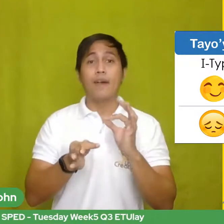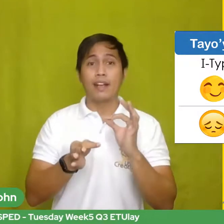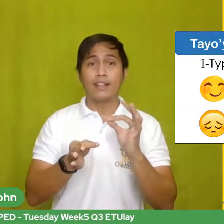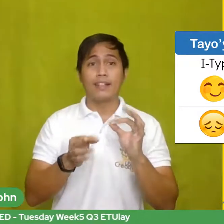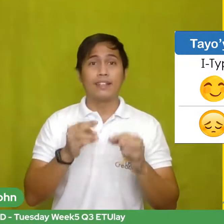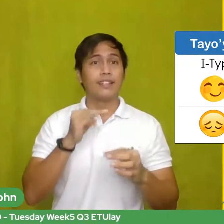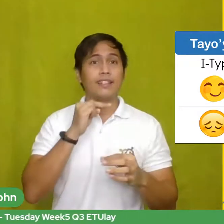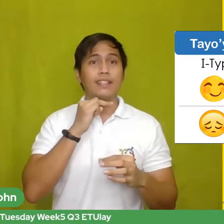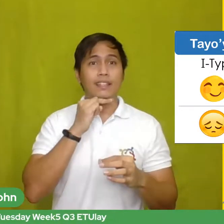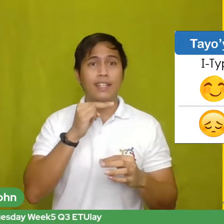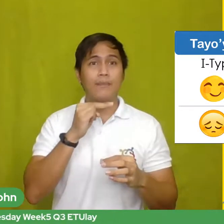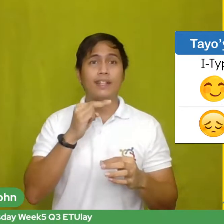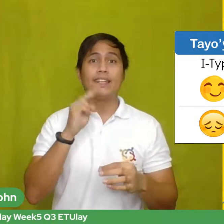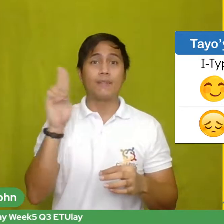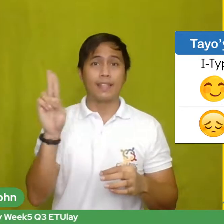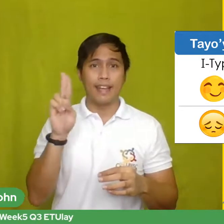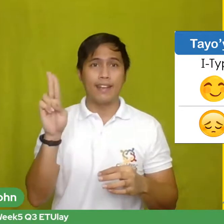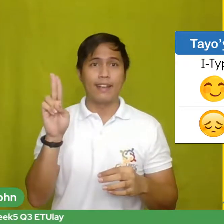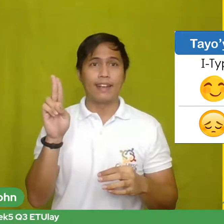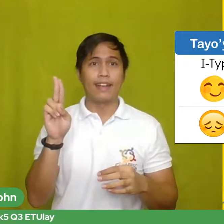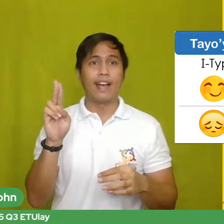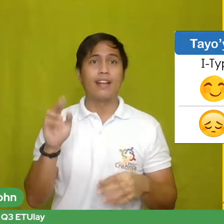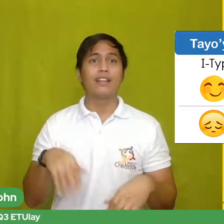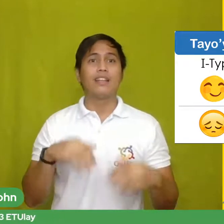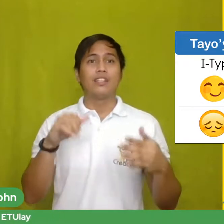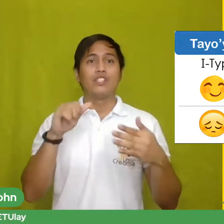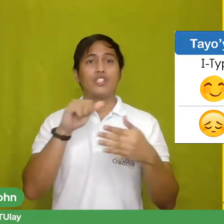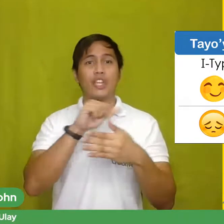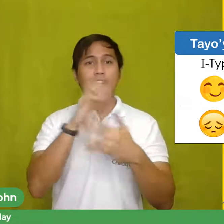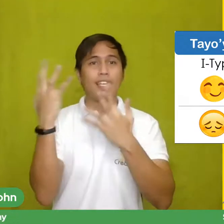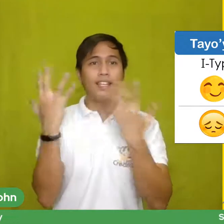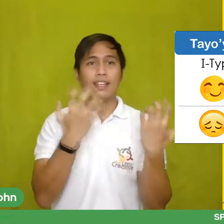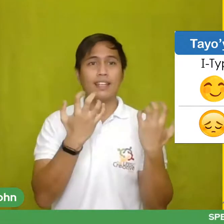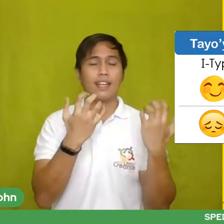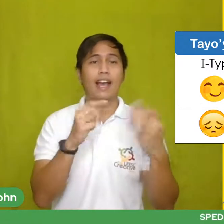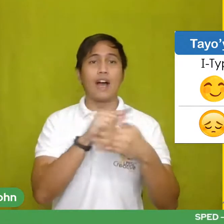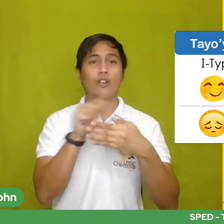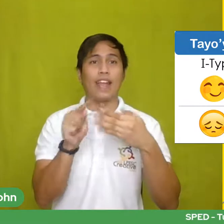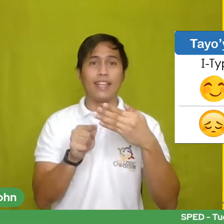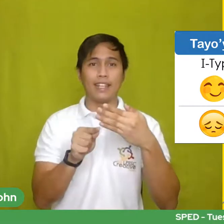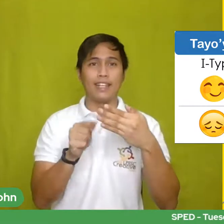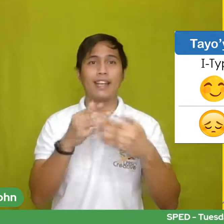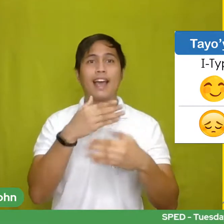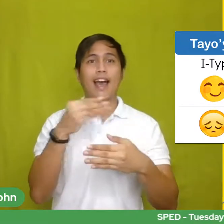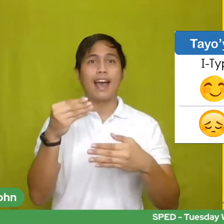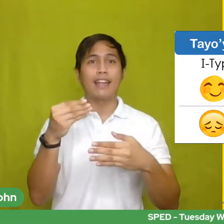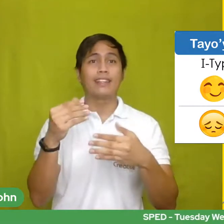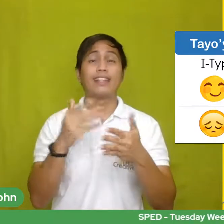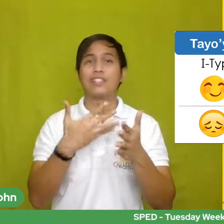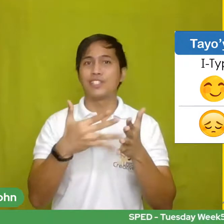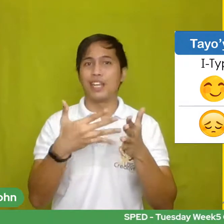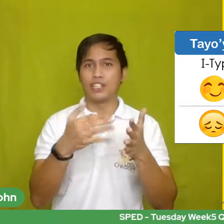kapag di naman ginamitan ng shading, outlining, at